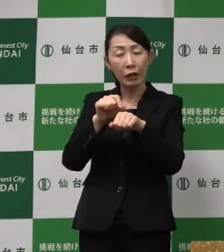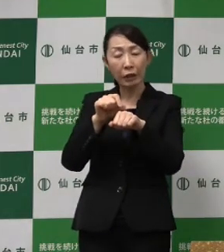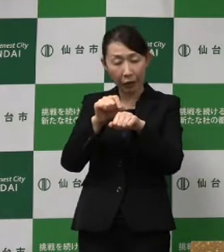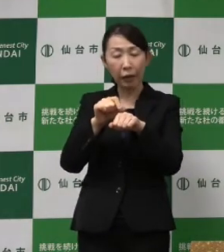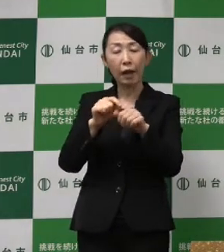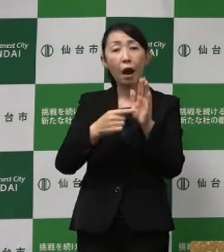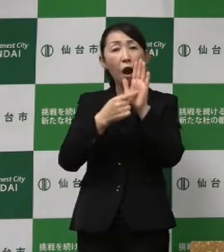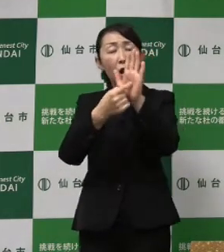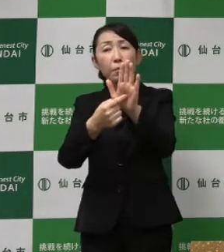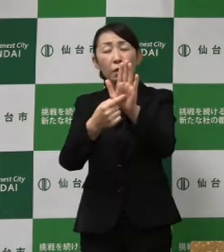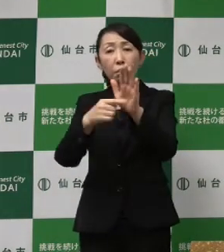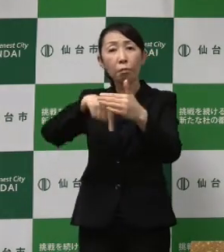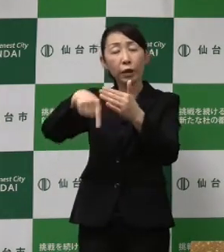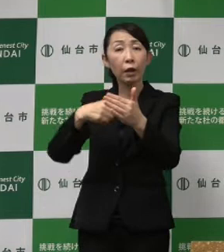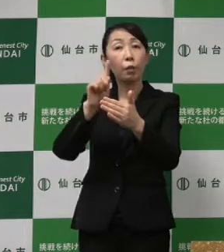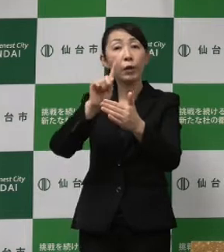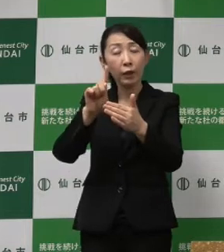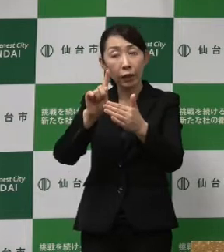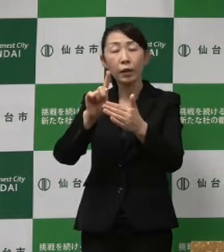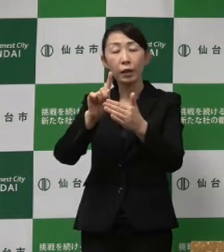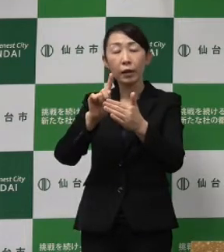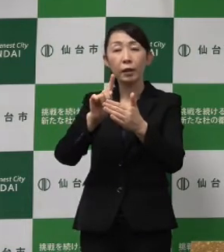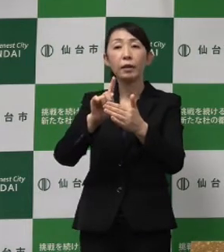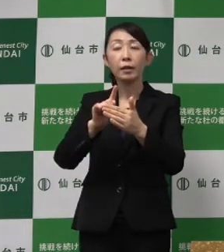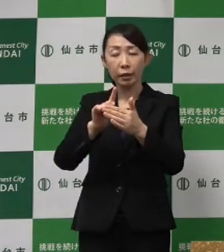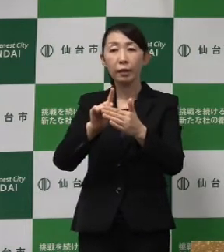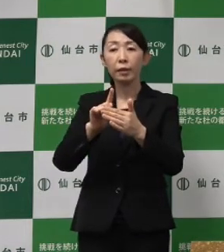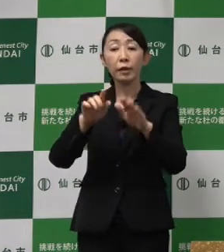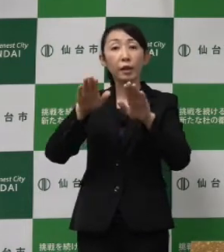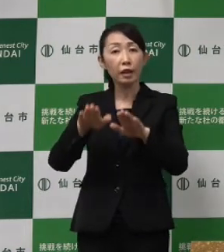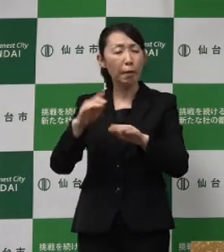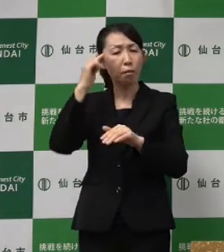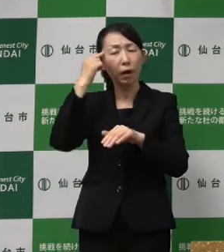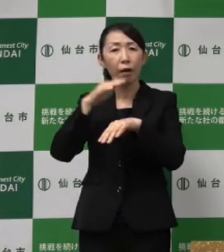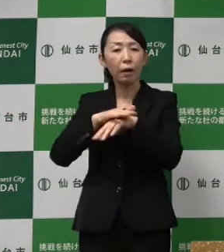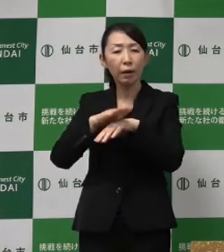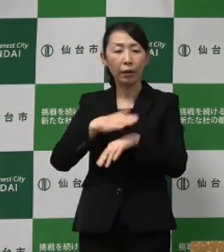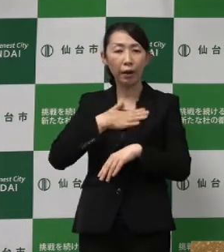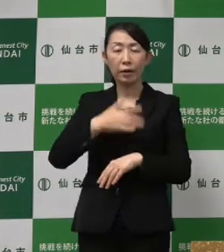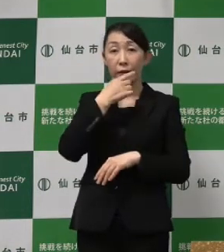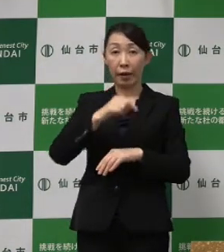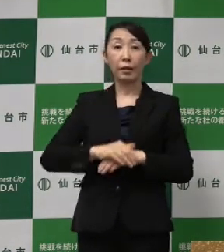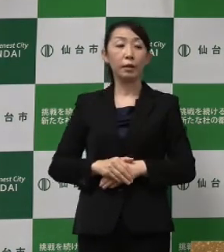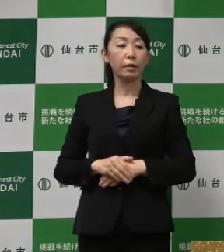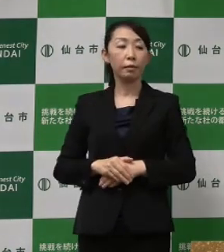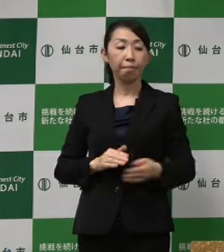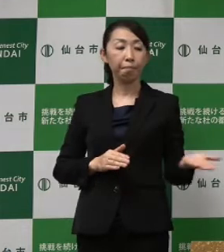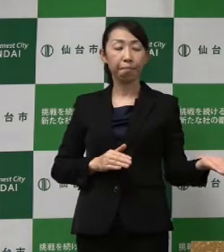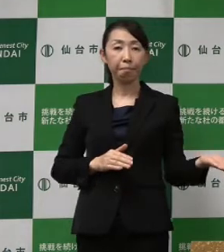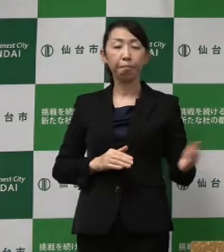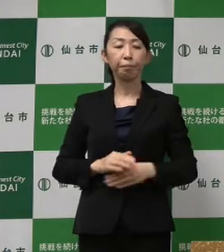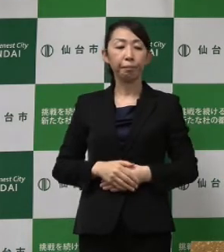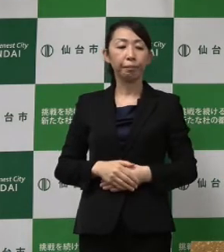どの辺をこう閣僚会合を狙っていくかとか、現時点で、お考え方などをお聞かせください。 まずですね、